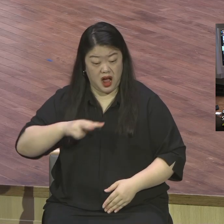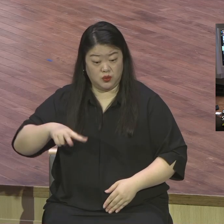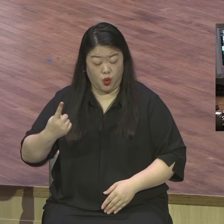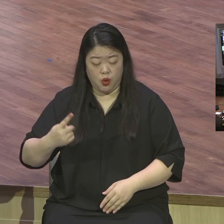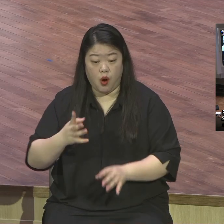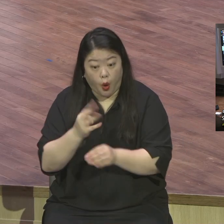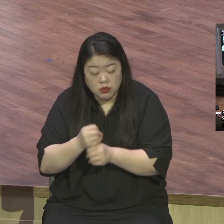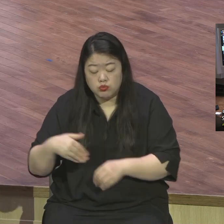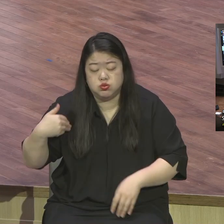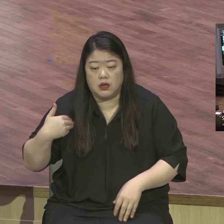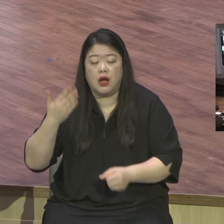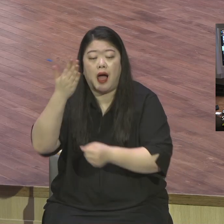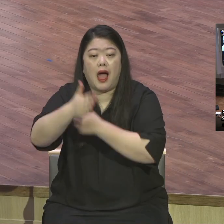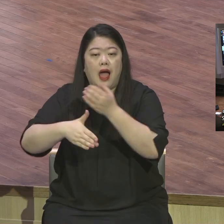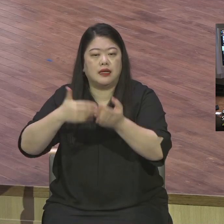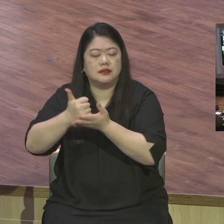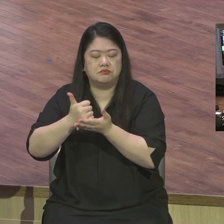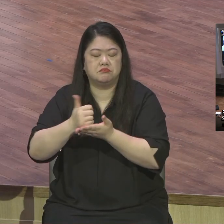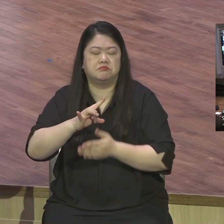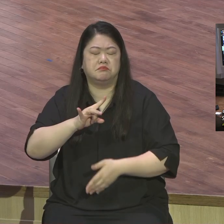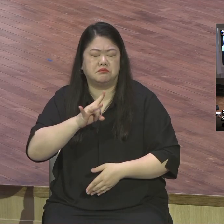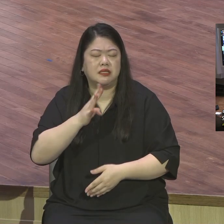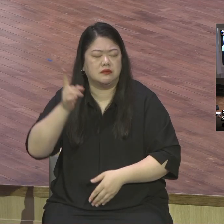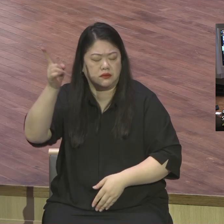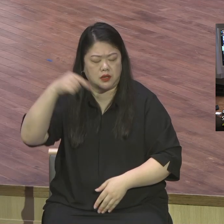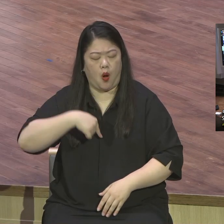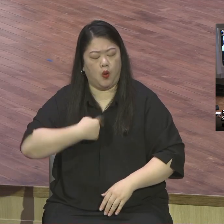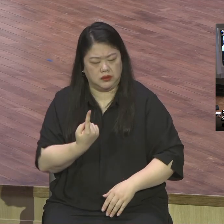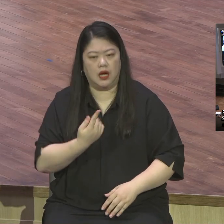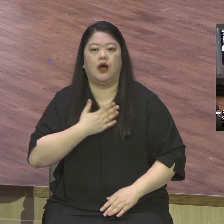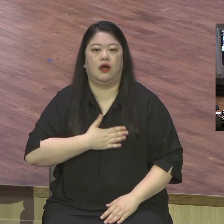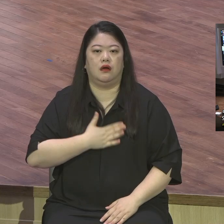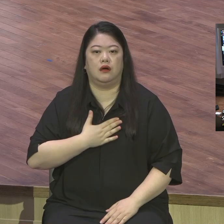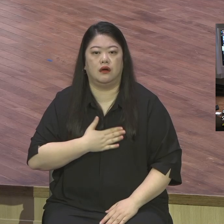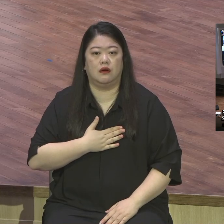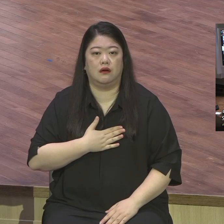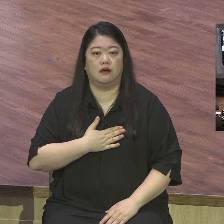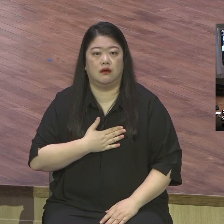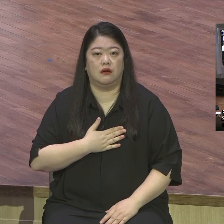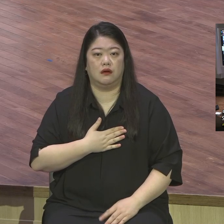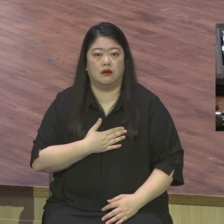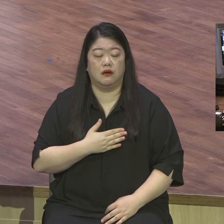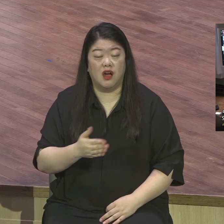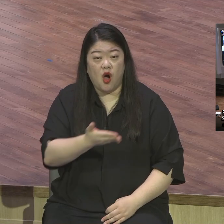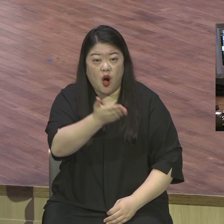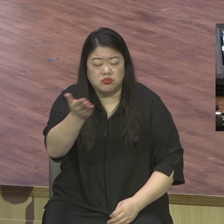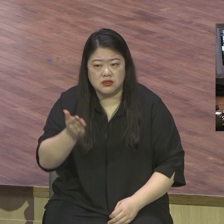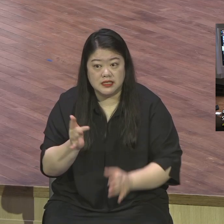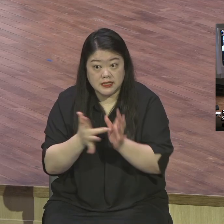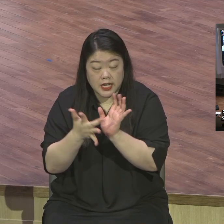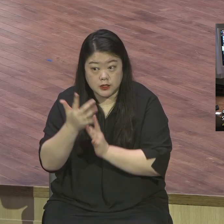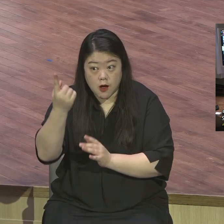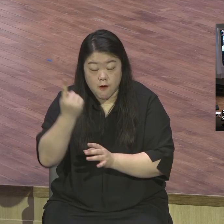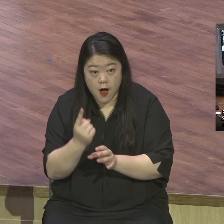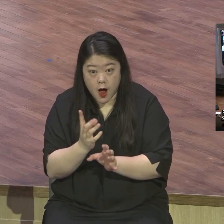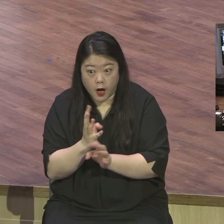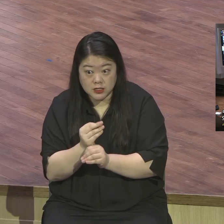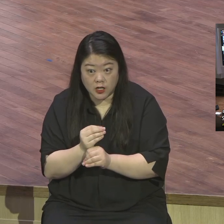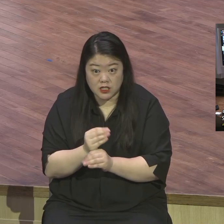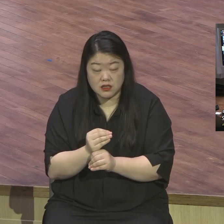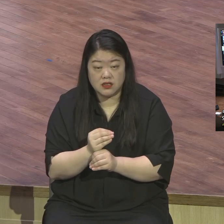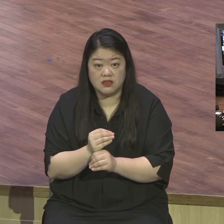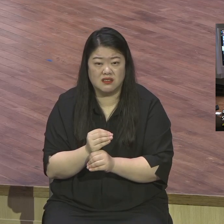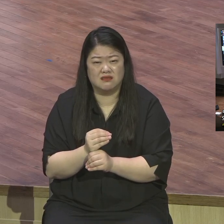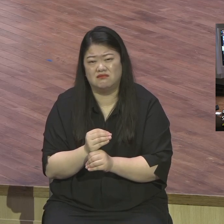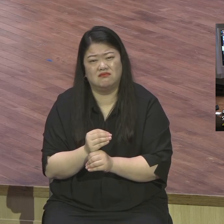아시느니라. 이 답 나와 있어요. 아무도 몰라요. 400년 1장 7절에 보면 예수님께서